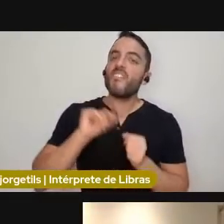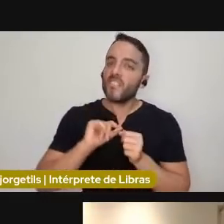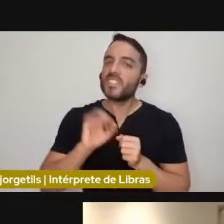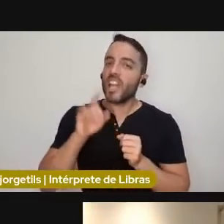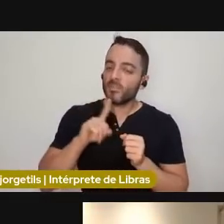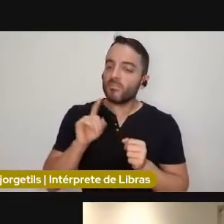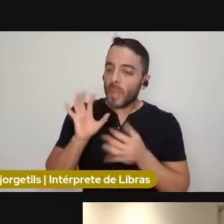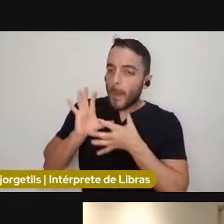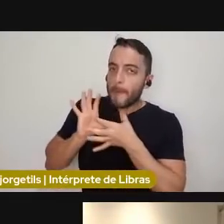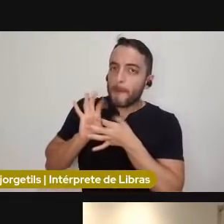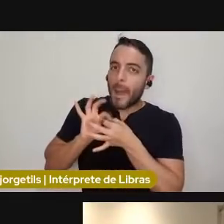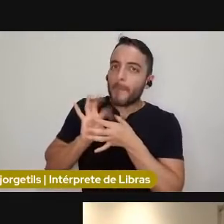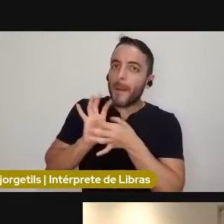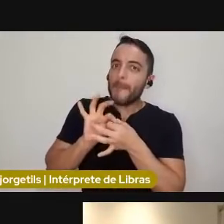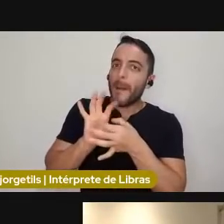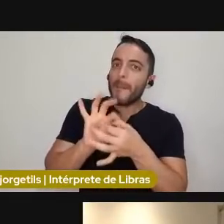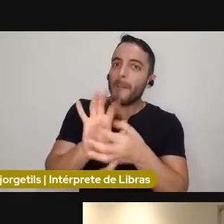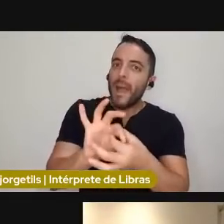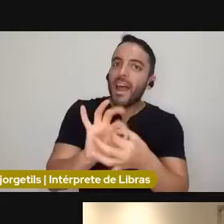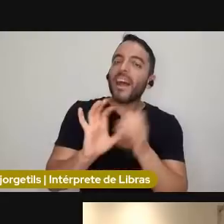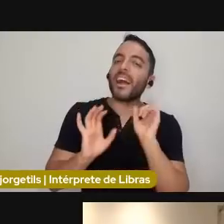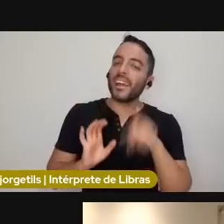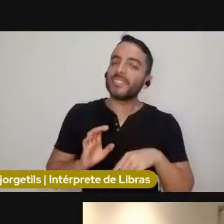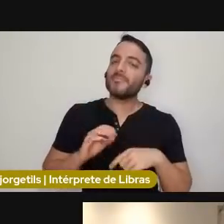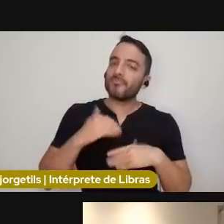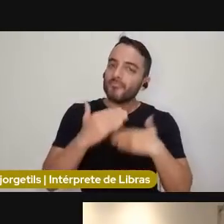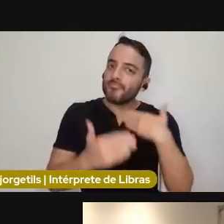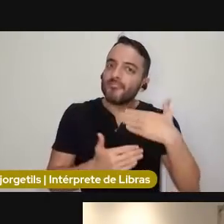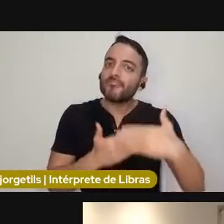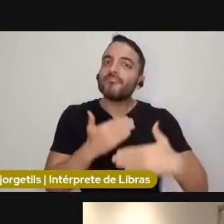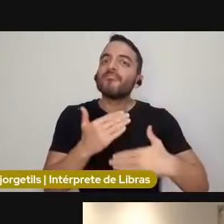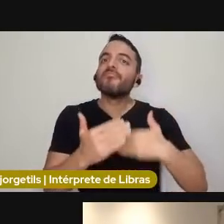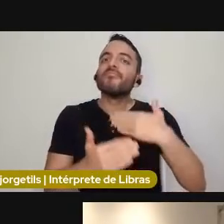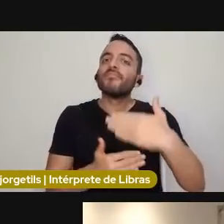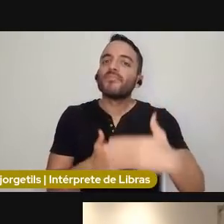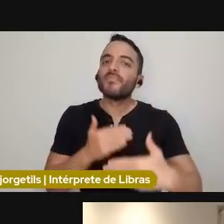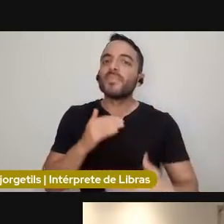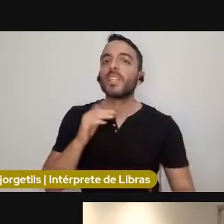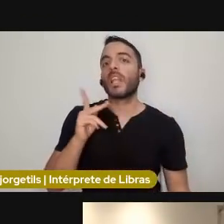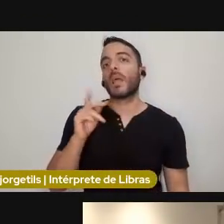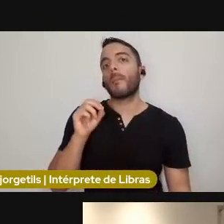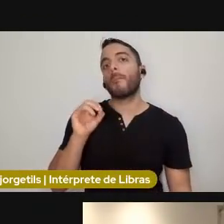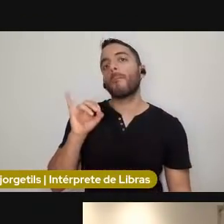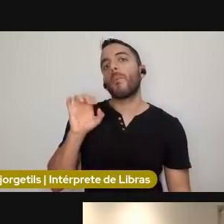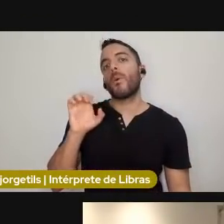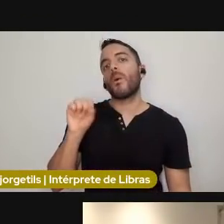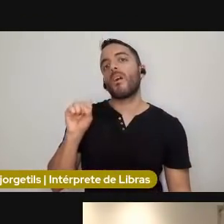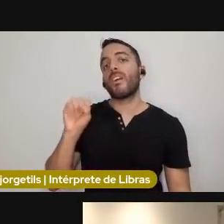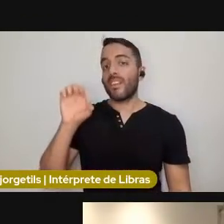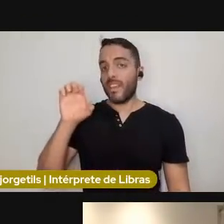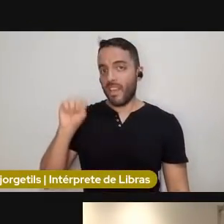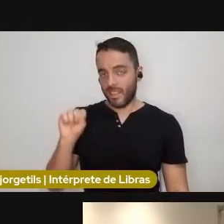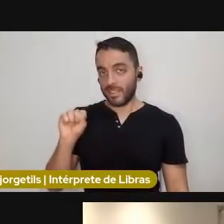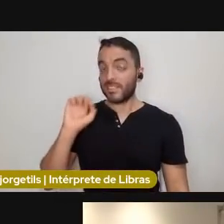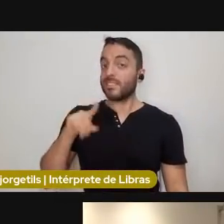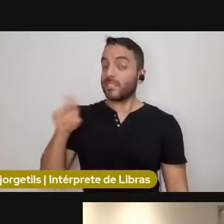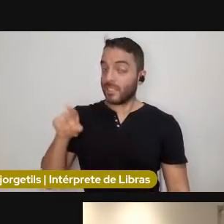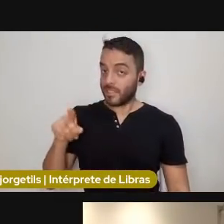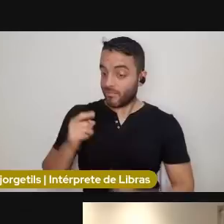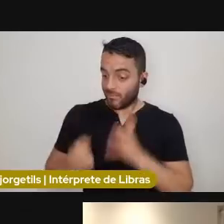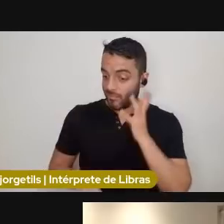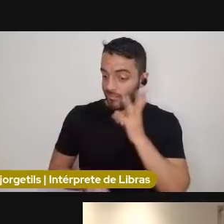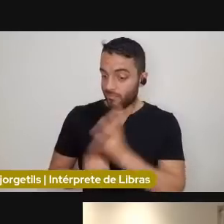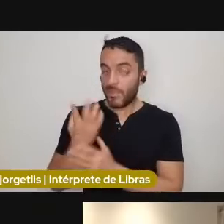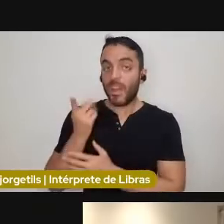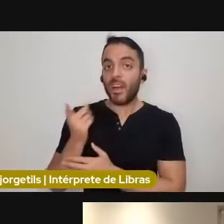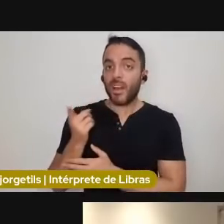essa sucessão permanente, poiesis, que não é por acaso que é a raiz, não é, da